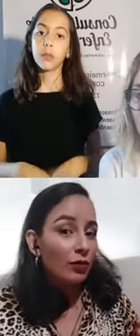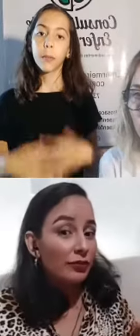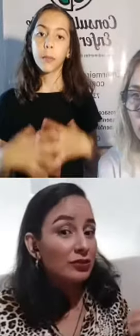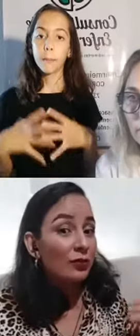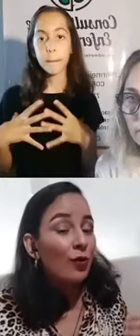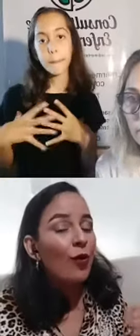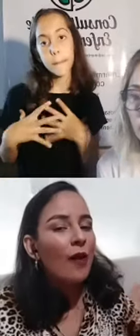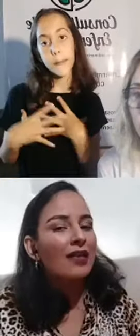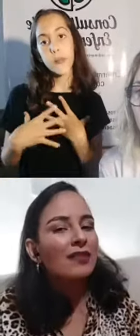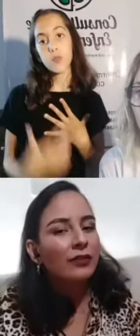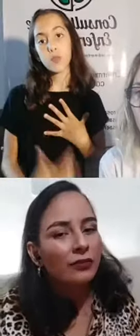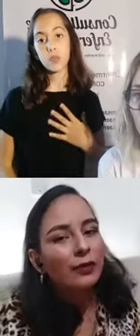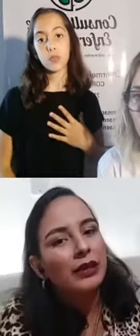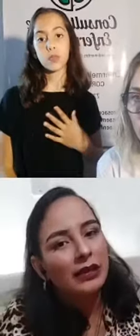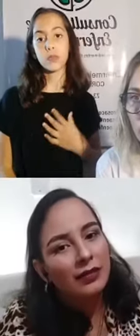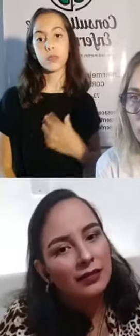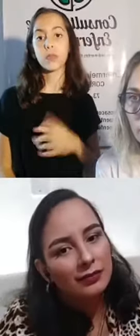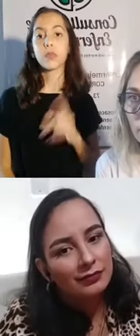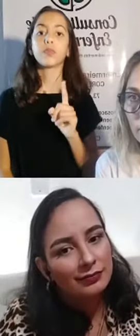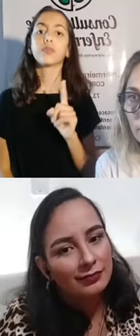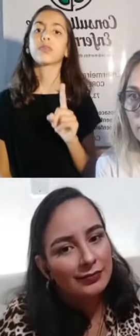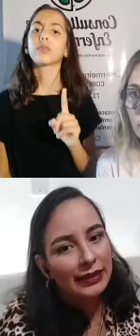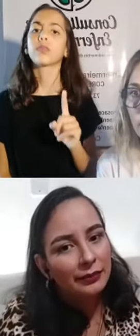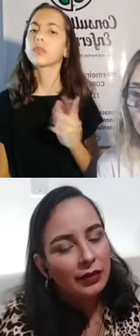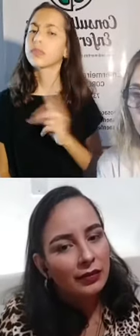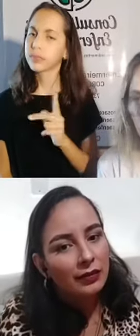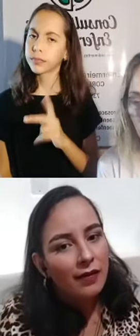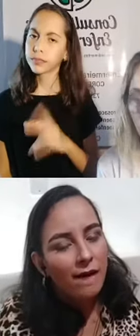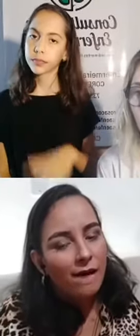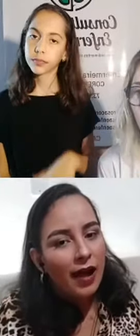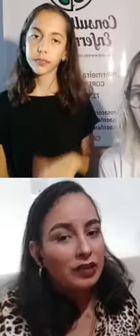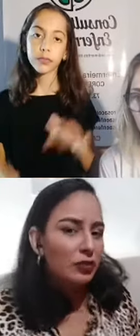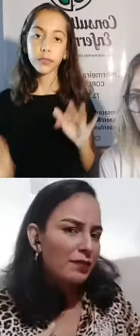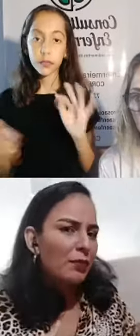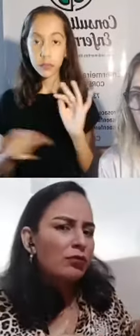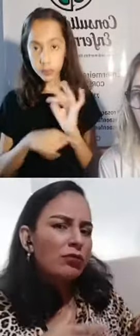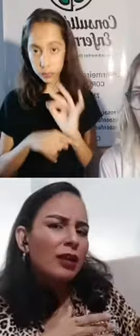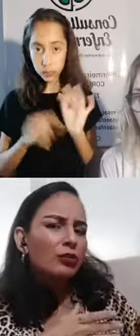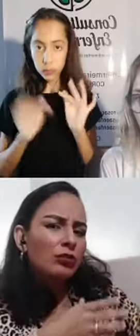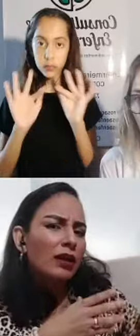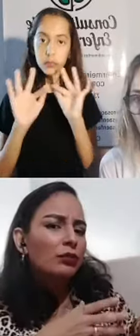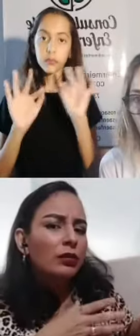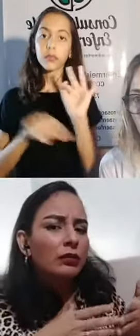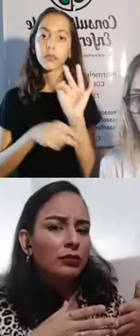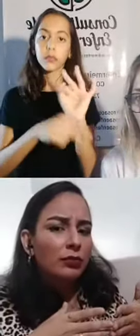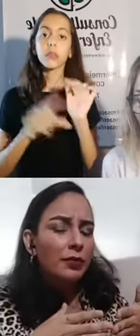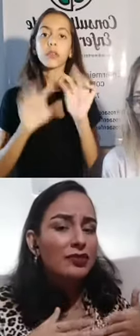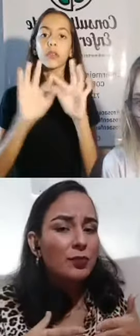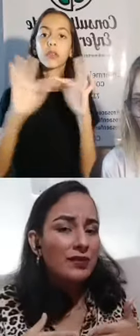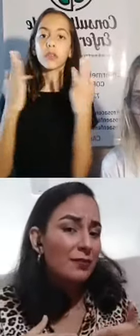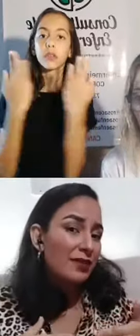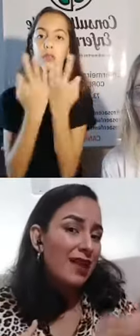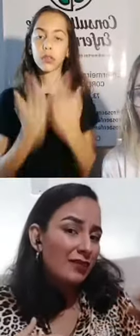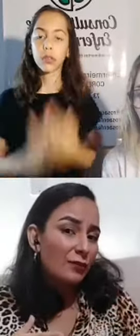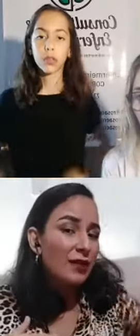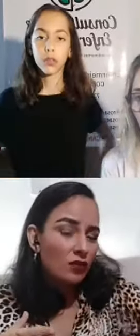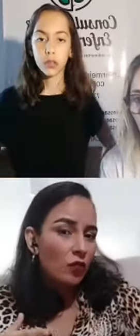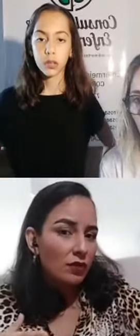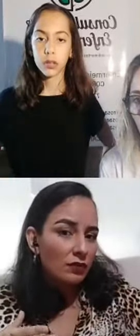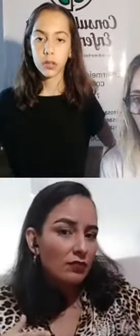vínculo afetivo com essas famílias, né? A gente pensa muito aluno, mas a gente precisa pensar